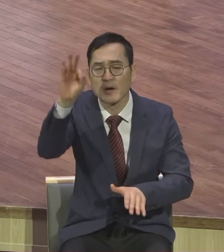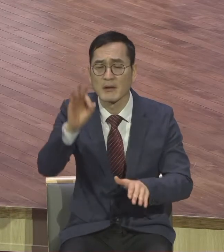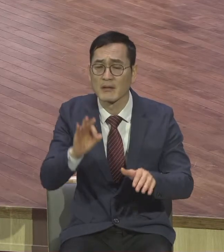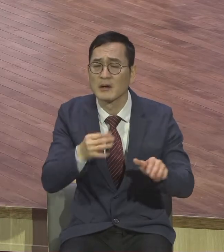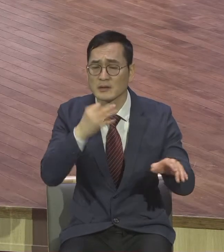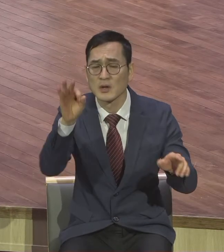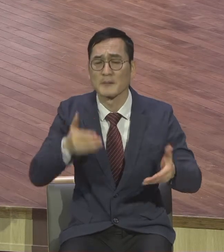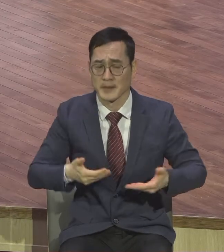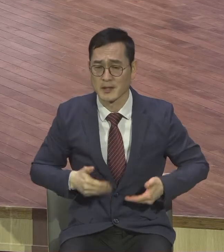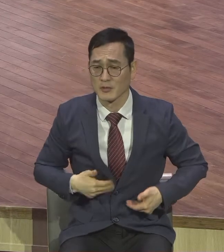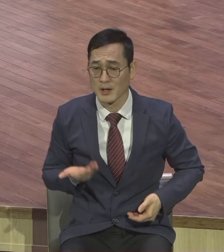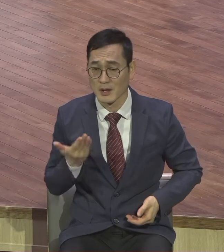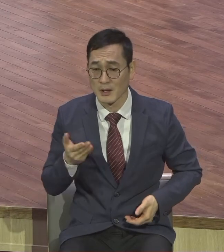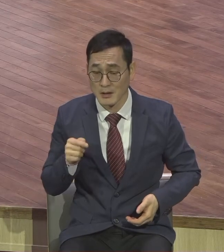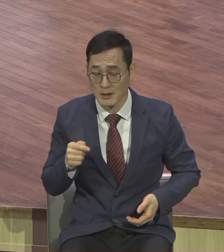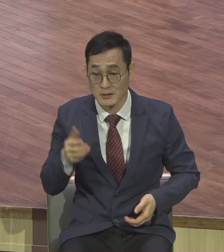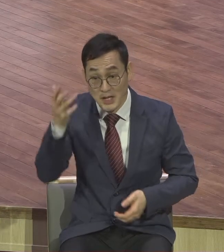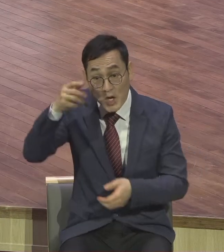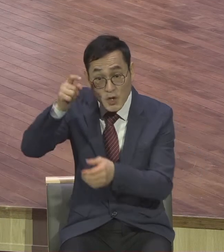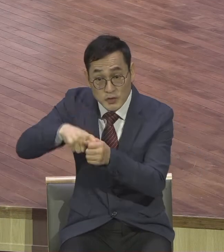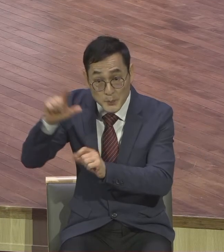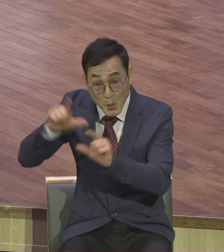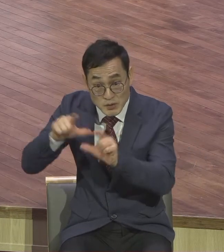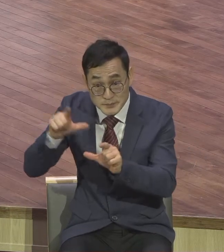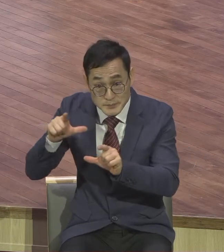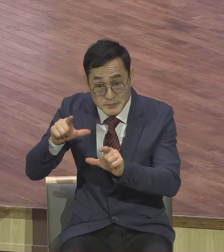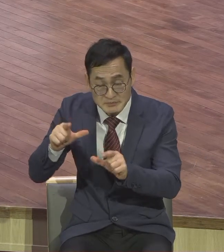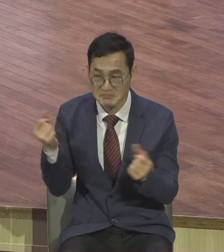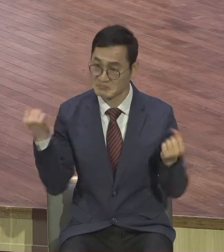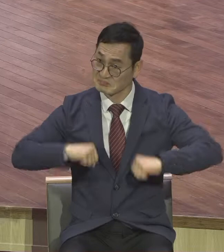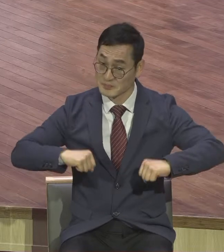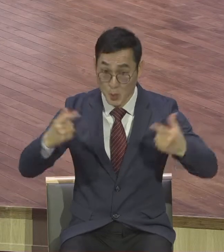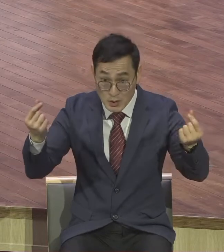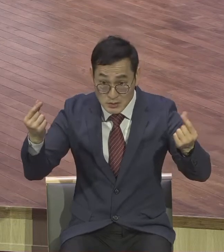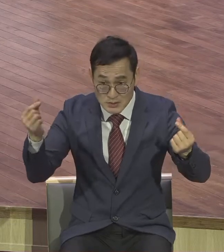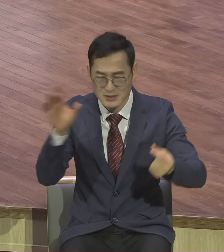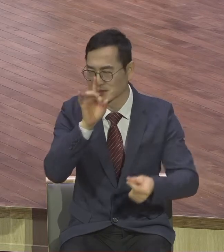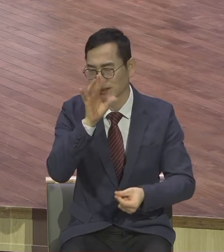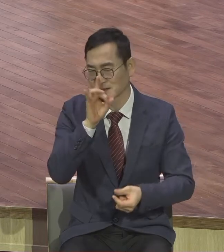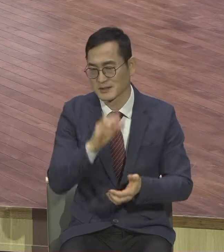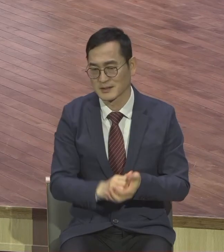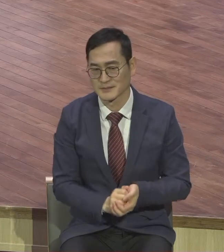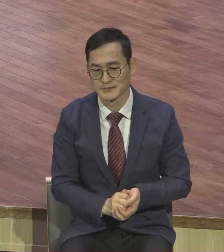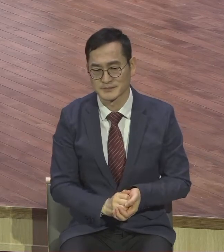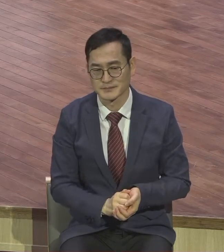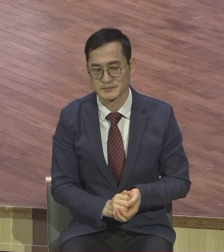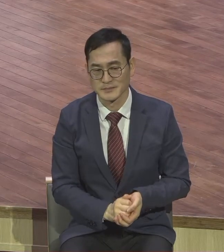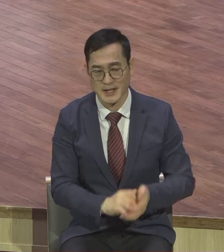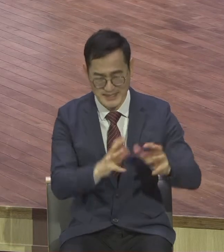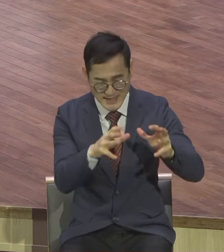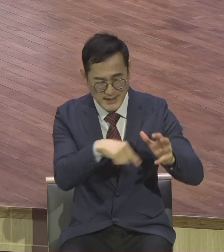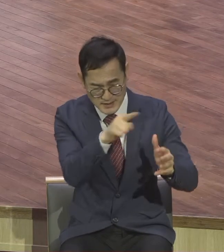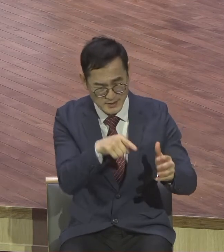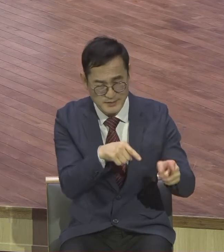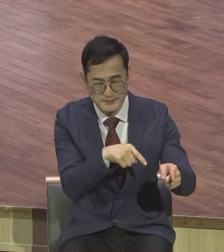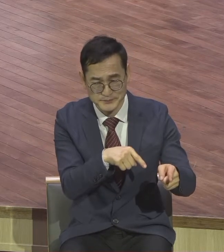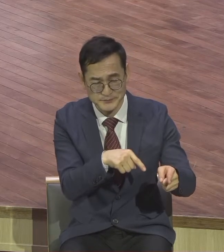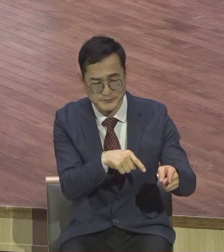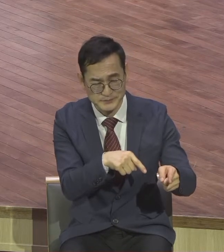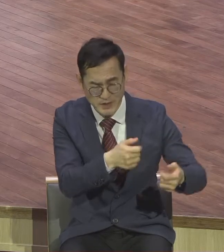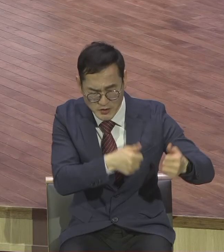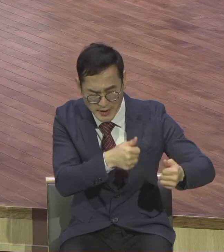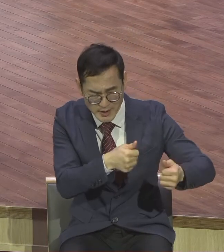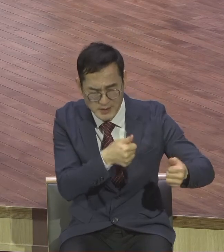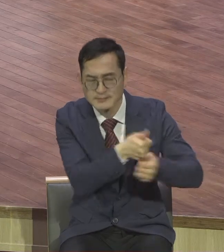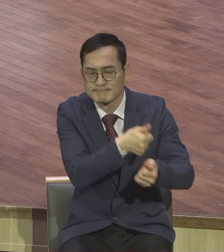영적 자세는 그러면 안 된다는 거죠 영적 자세는 세상에서는 전부 다 성공자가 되어야 되고 세상에서는 그렇게 해야